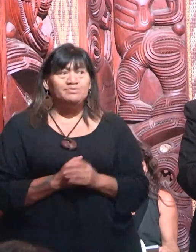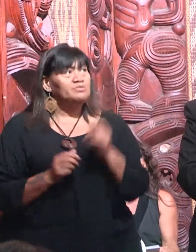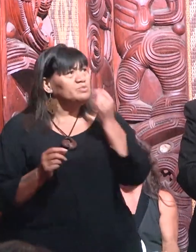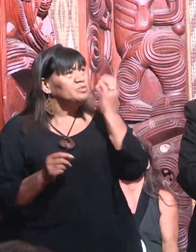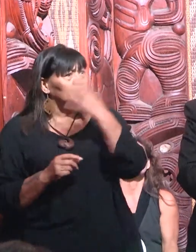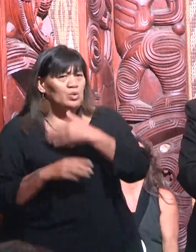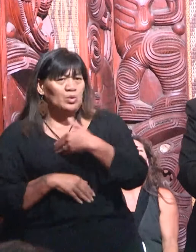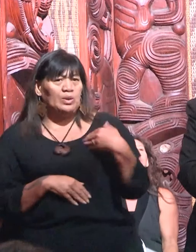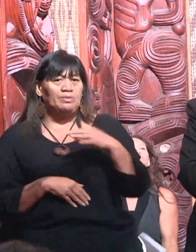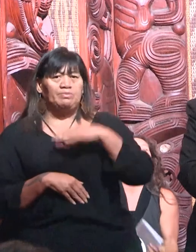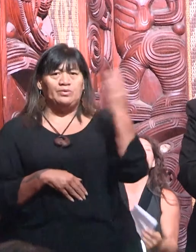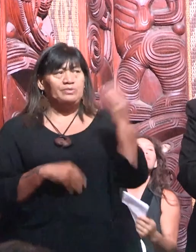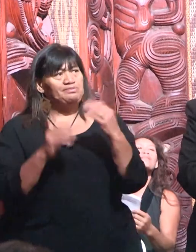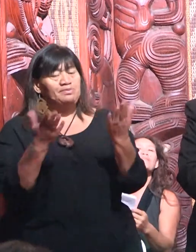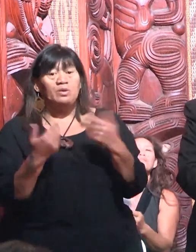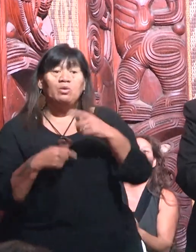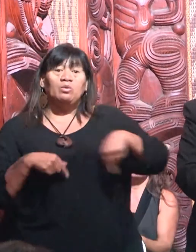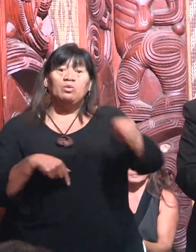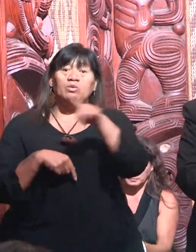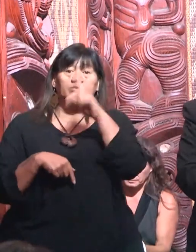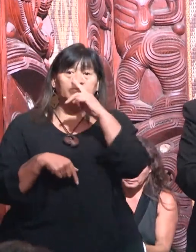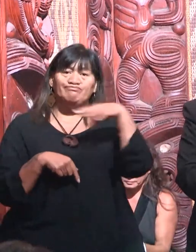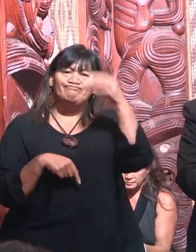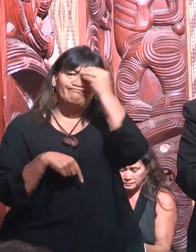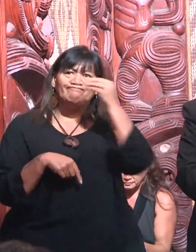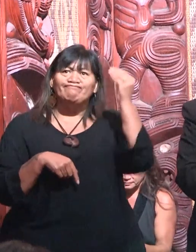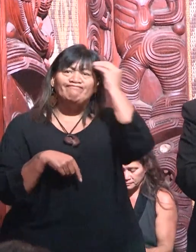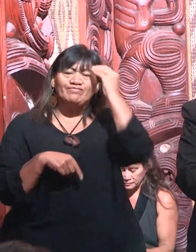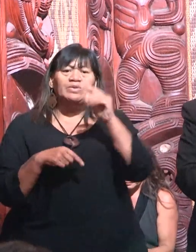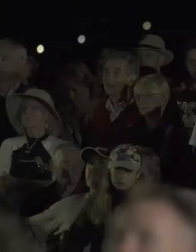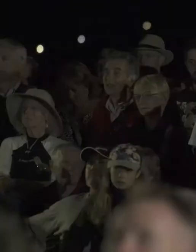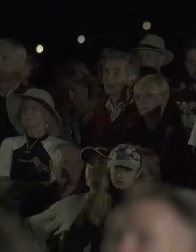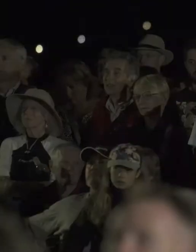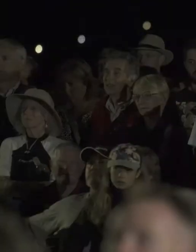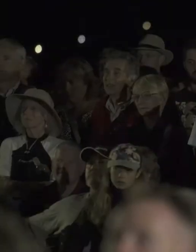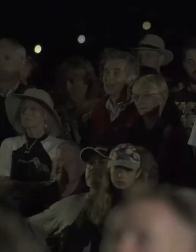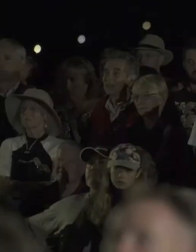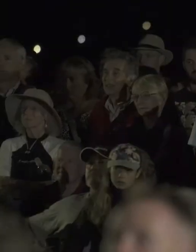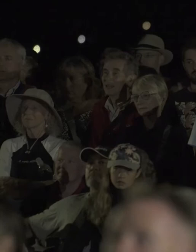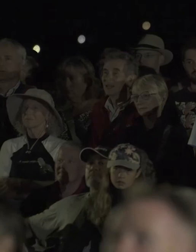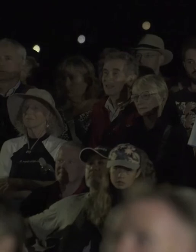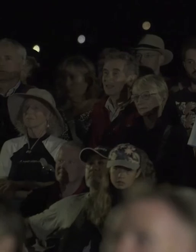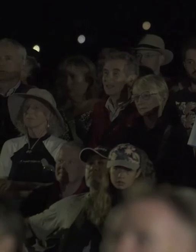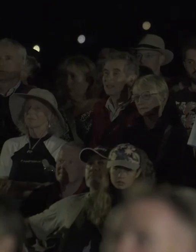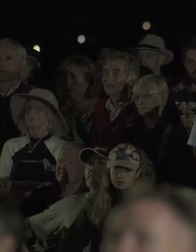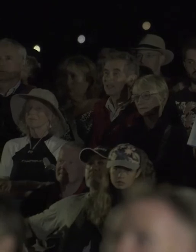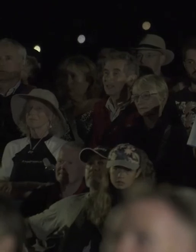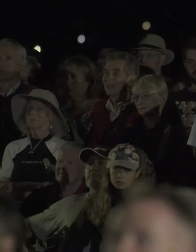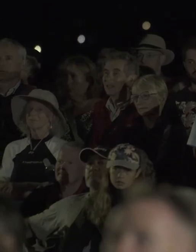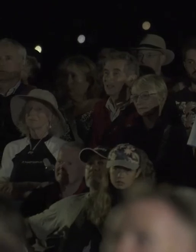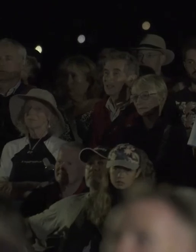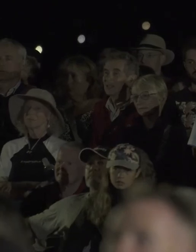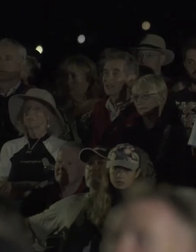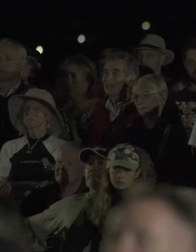tū. Kia mahara katoa ai tātou I te rā nui I haina, I mokotia ai te tiriti e